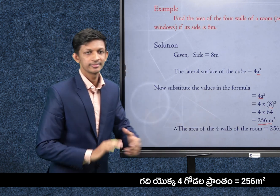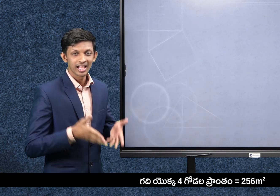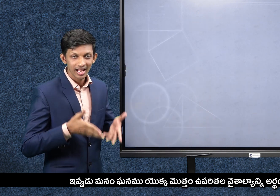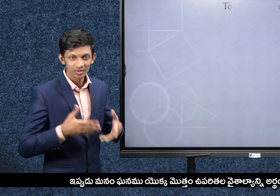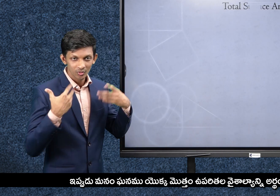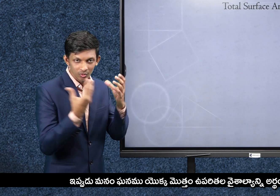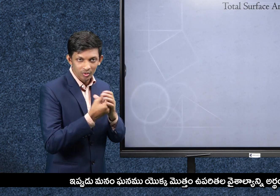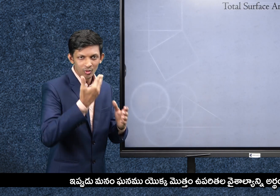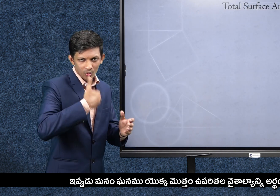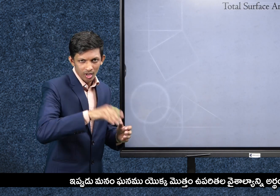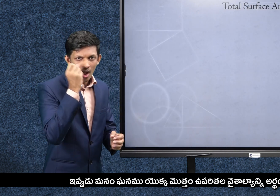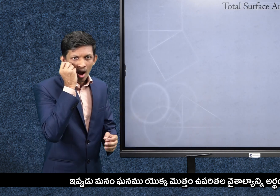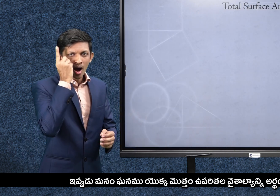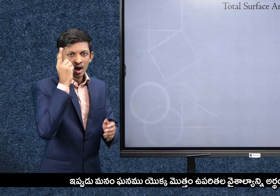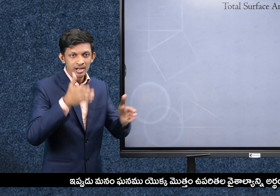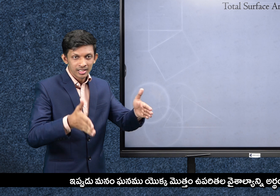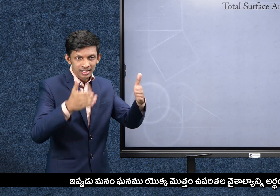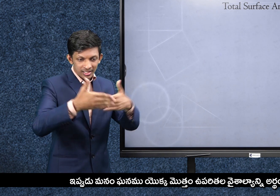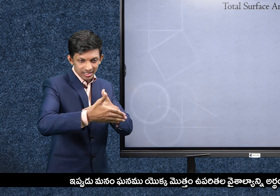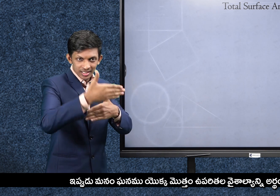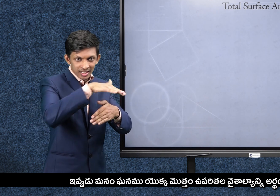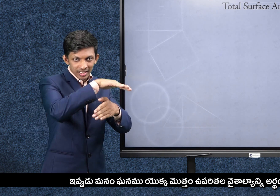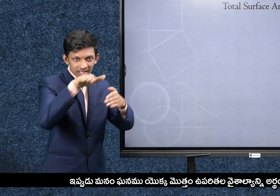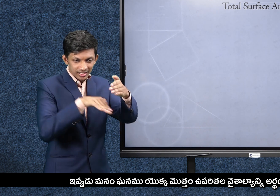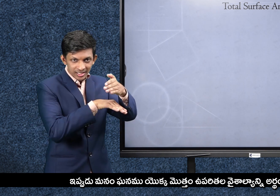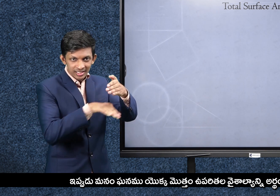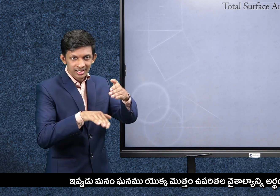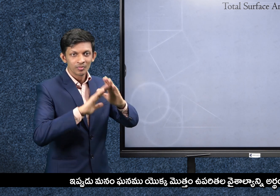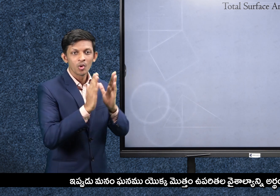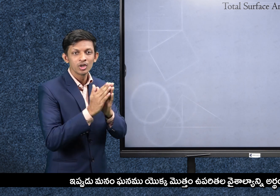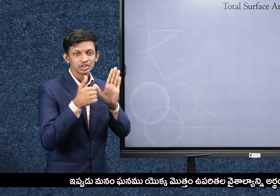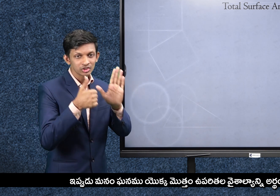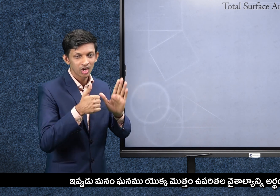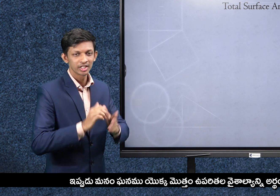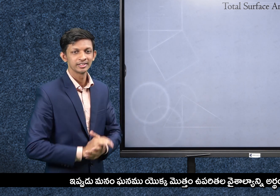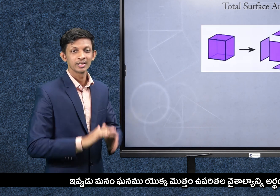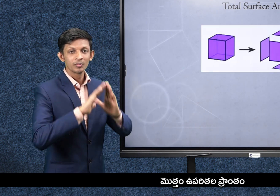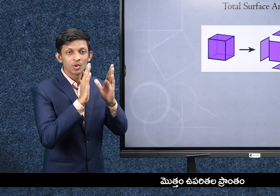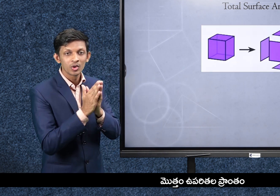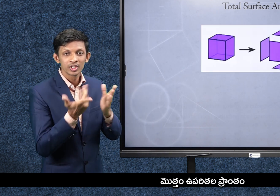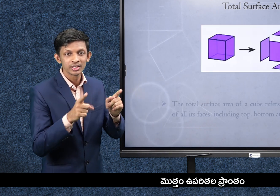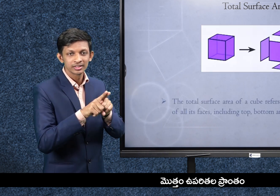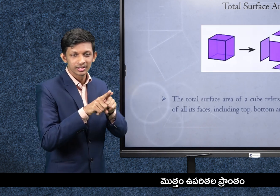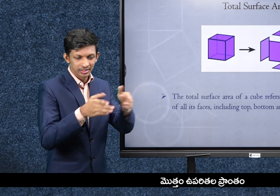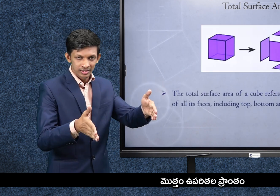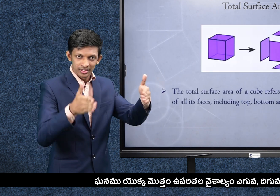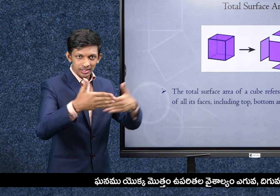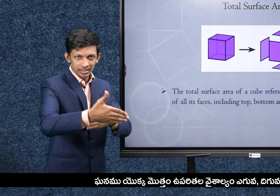ఇప్పుడు మనం ఘనము యొక్క మొత్తం ఉపరితల వైశాల్యాన్ని అర్థం చేసుకుంటాం. మొత్తం ఉపరితల ప్రాంతం. ఘనము క్యూబ్